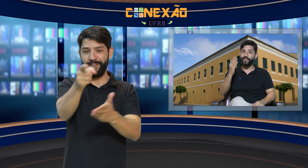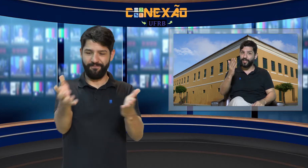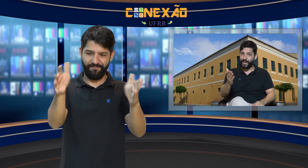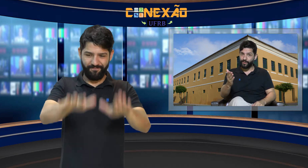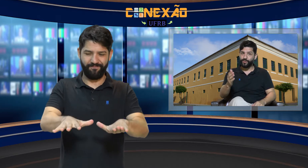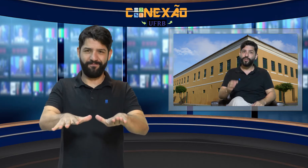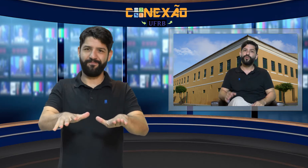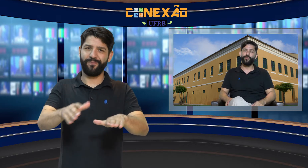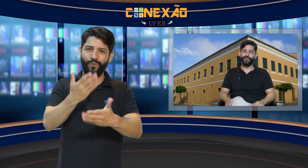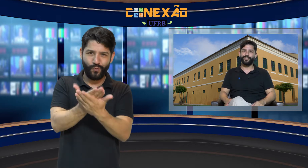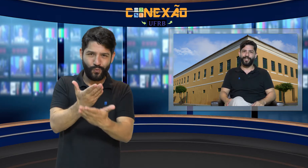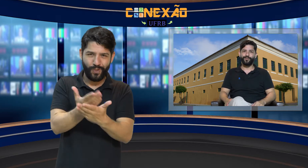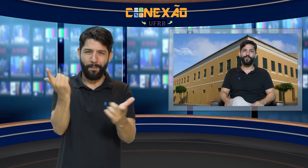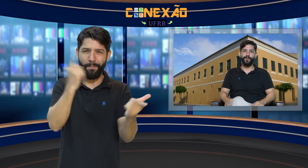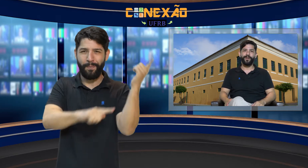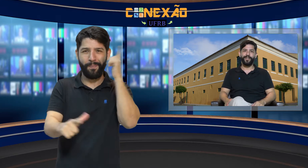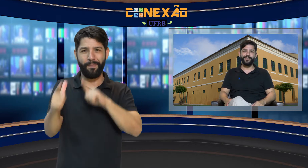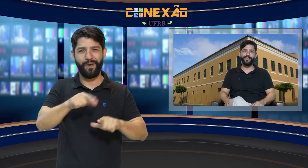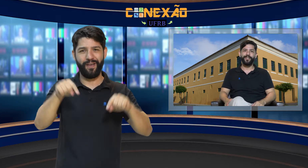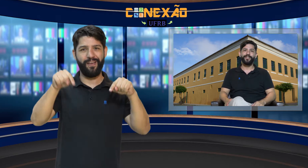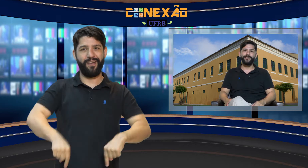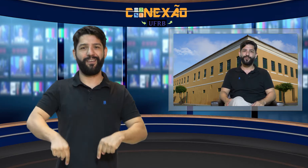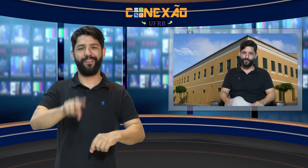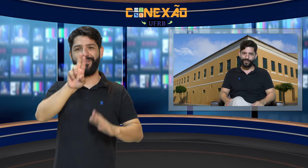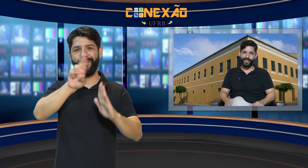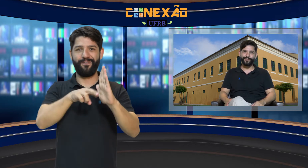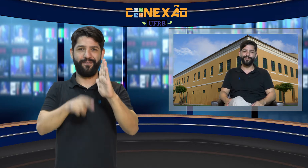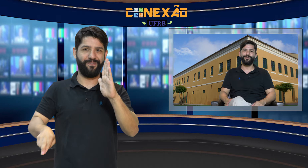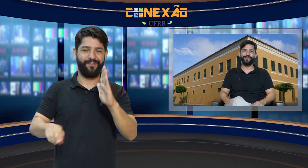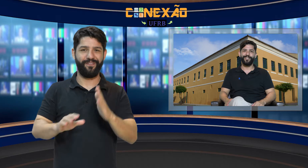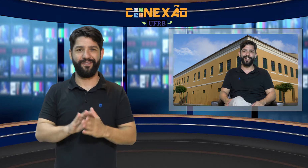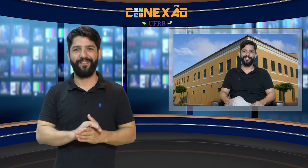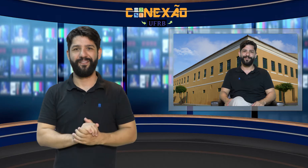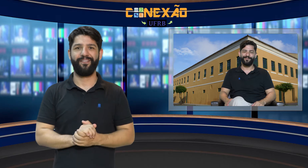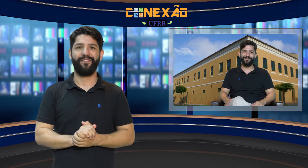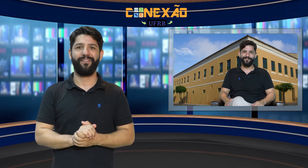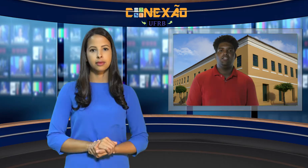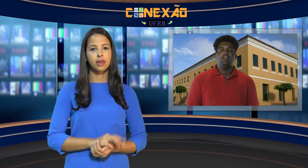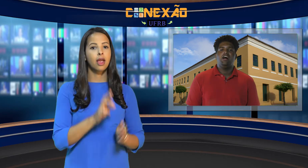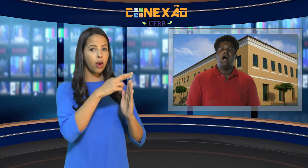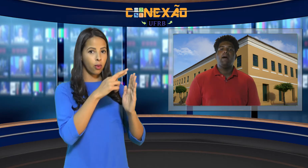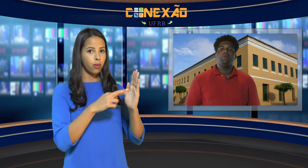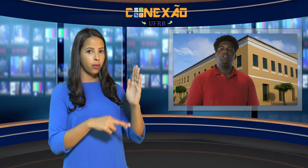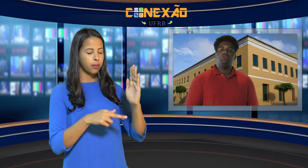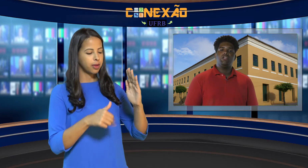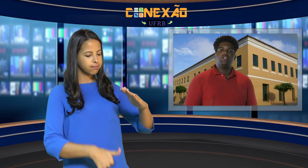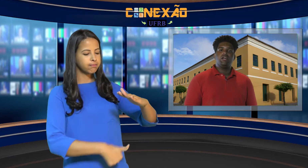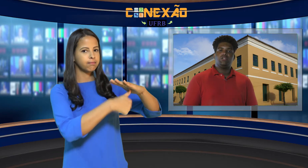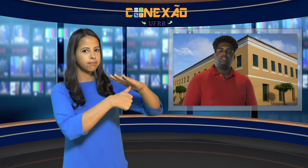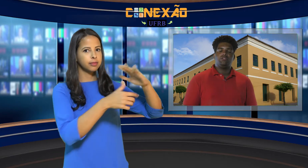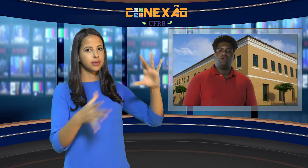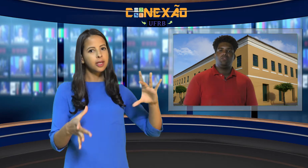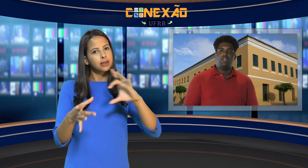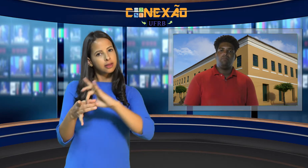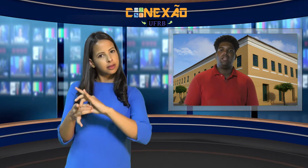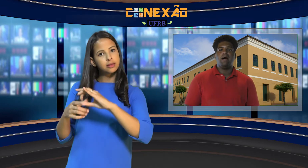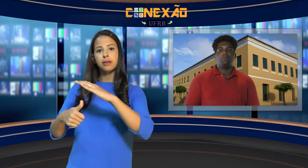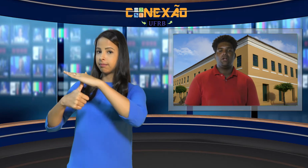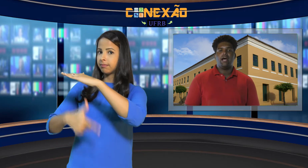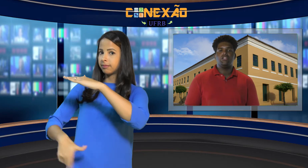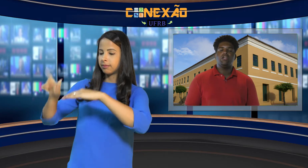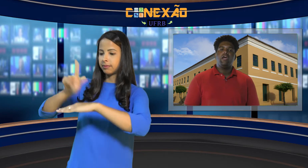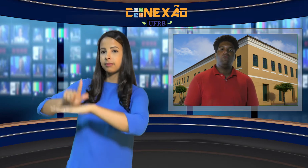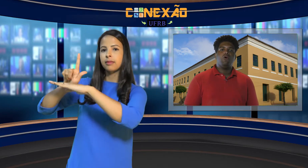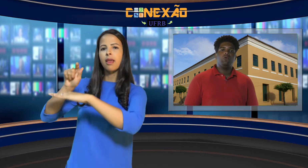queremos auxiliá-lo no processo de permanência e sucesso na universidade. A Pró-Reitoria de Graduação da UFRB,